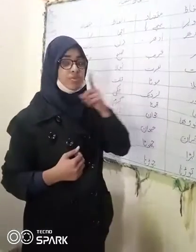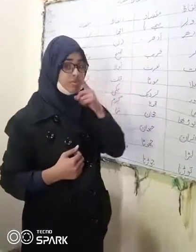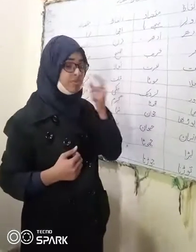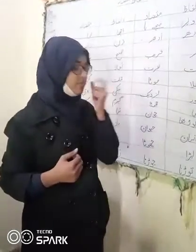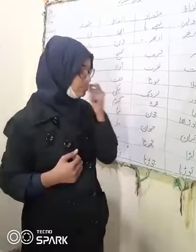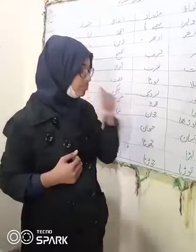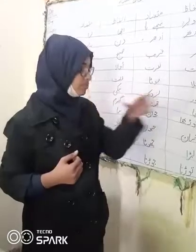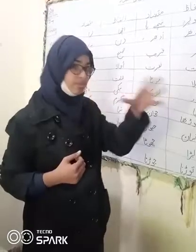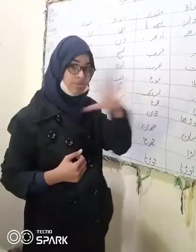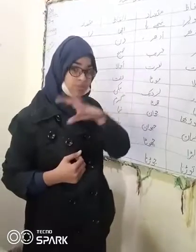इंसान